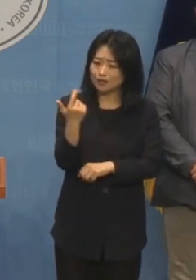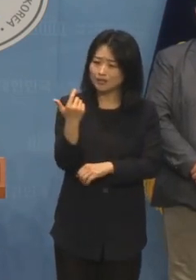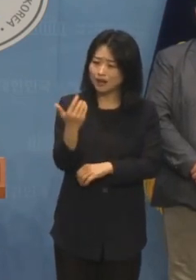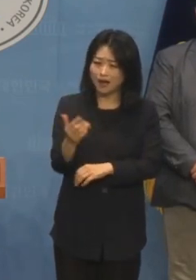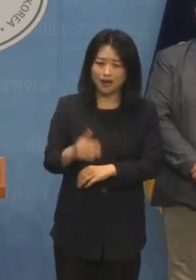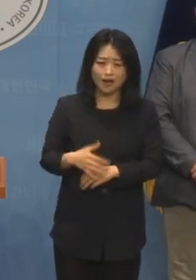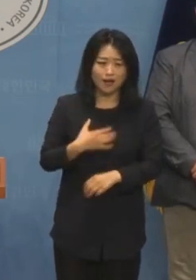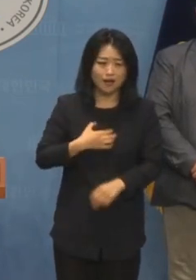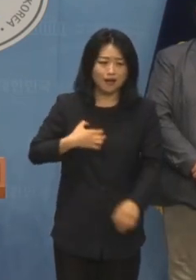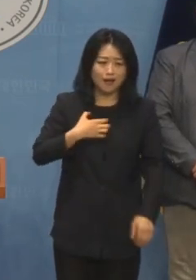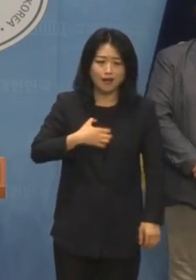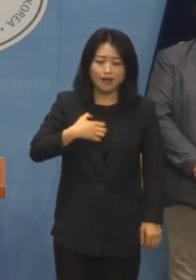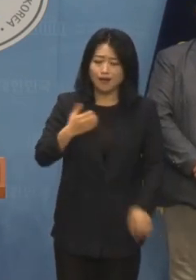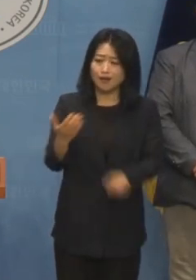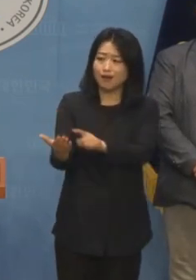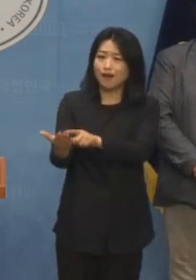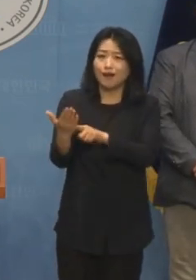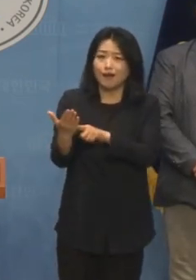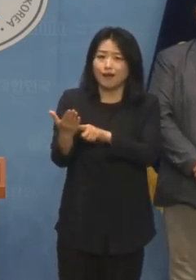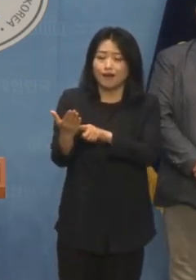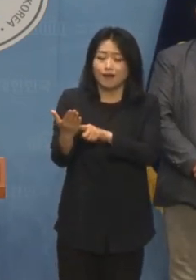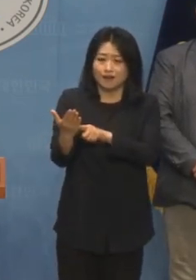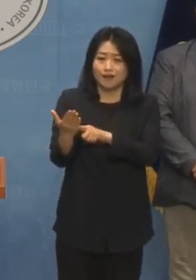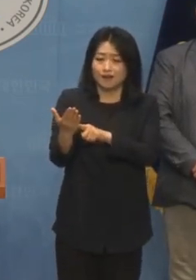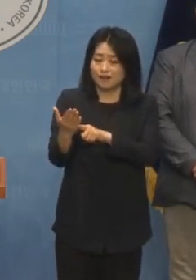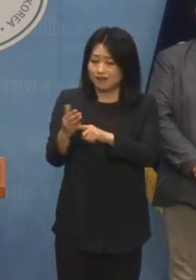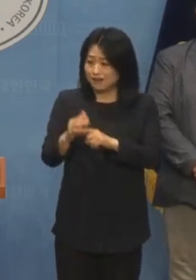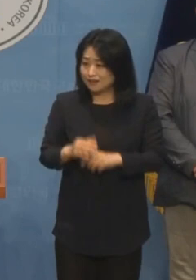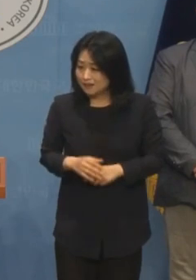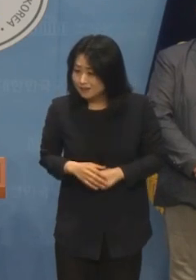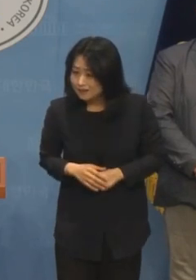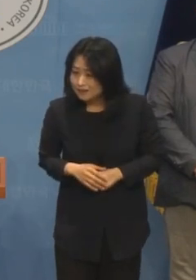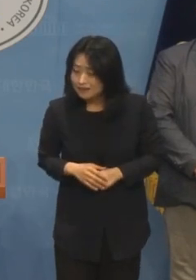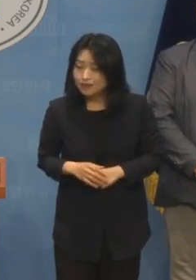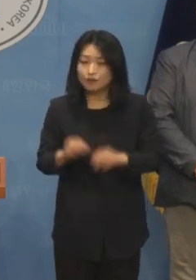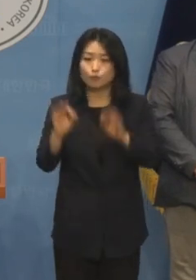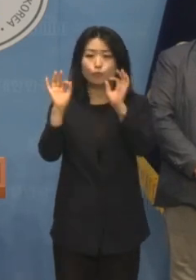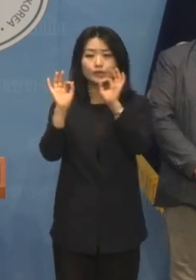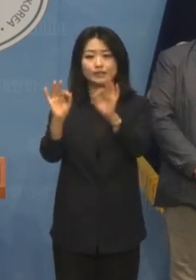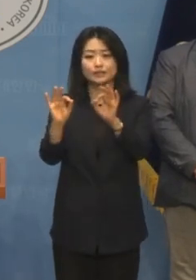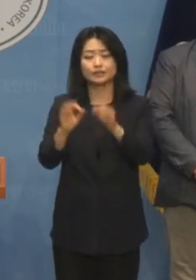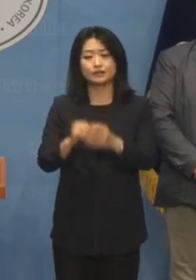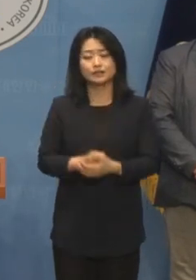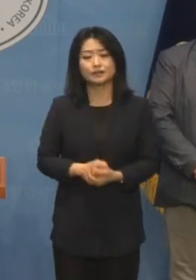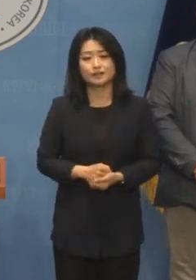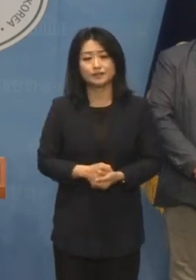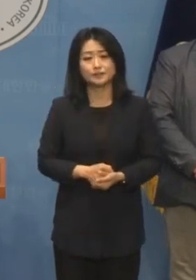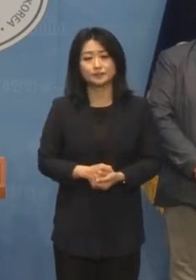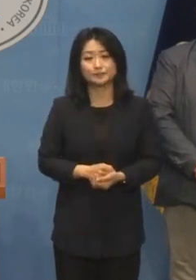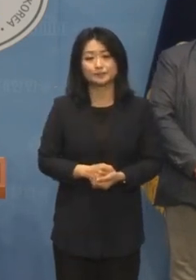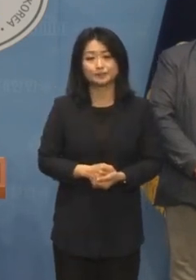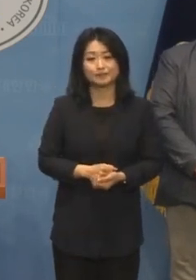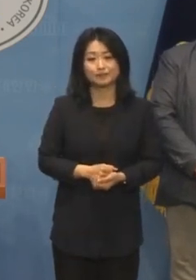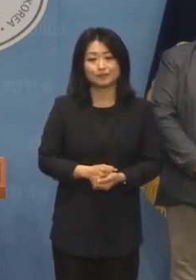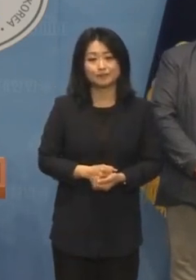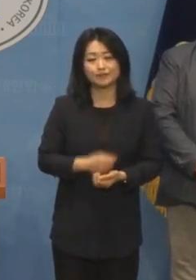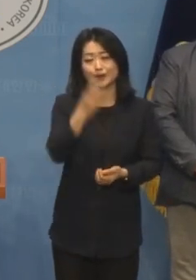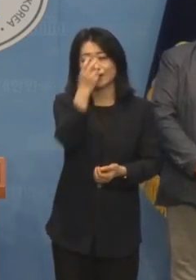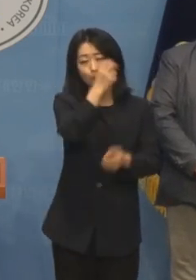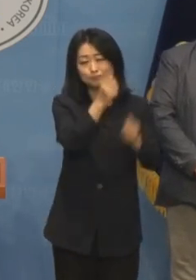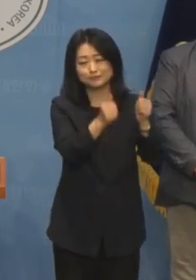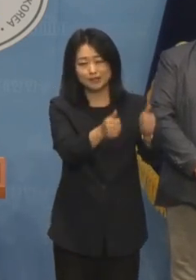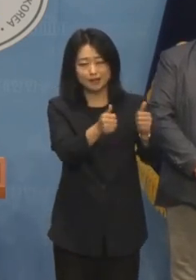눈에 들어왔습니다. 그런데 그런 상황이 진행되고 나서 검찰은 아니나 다를까